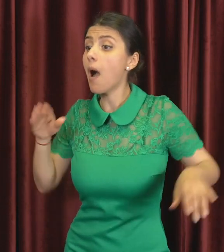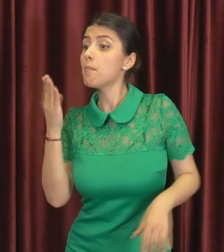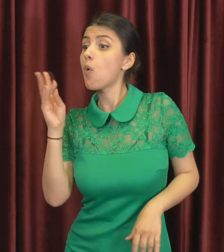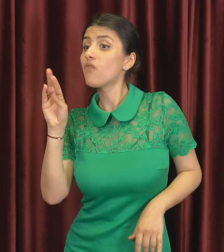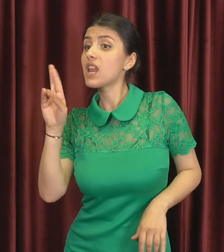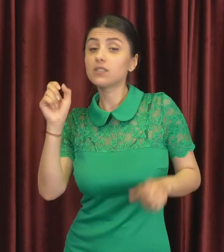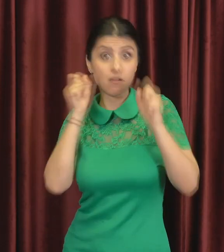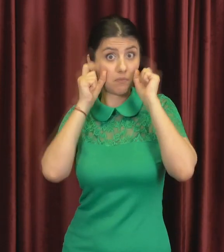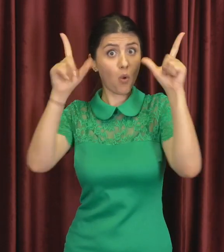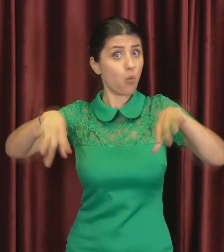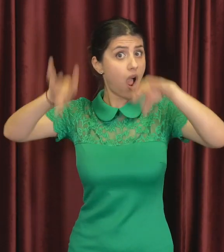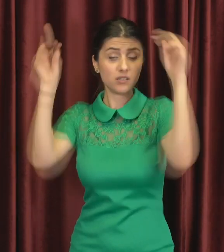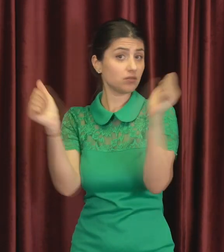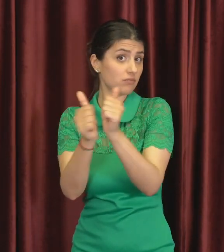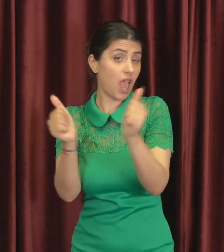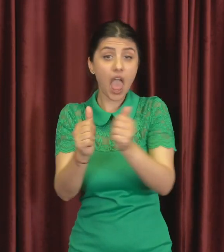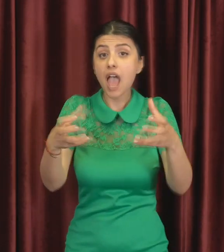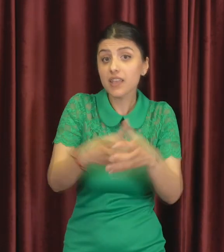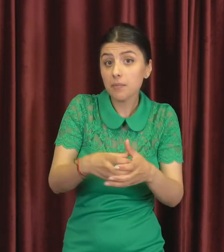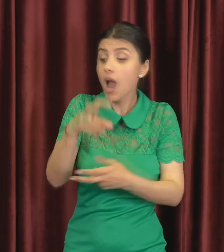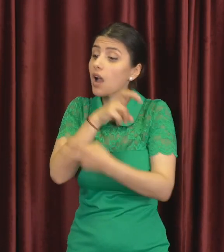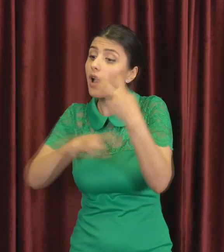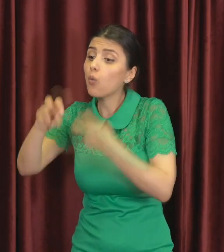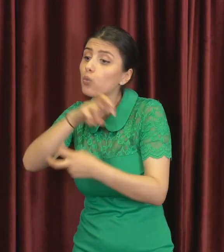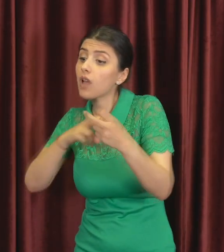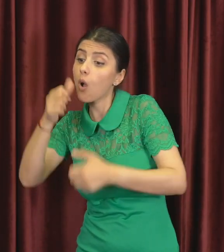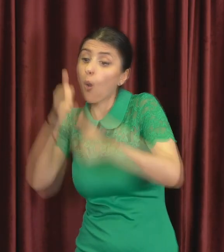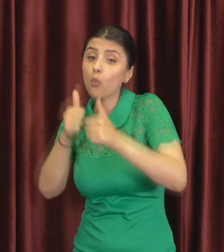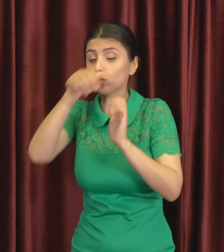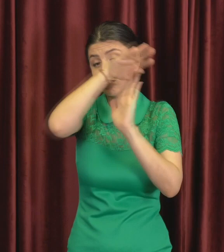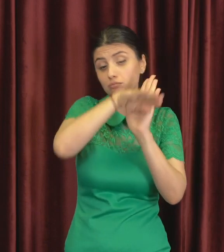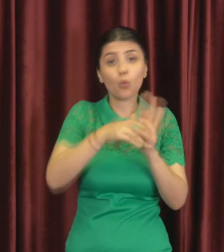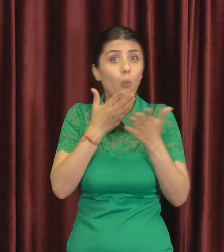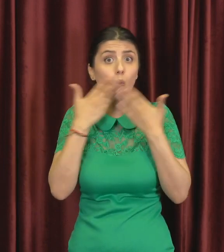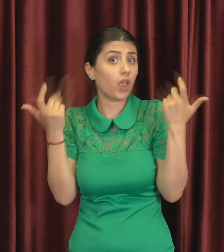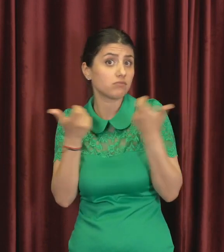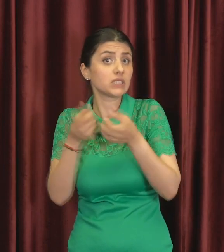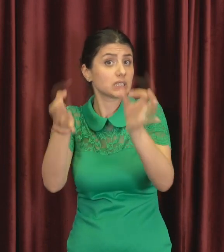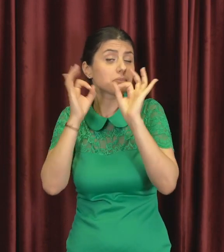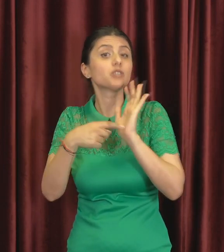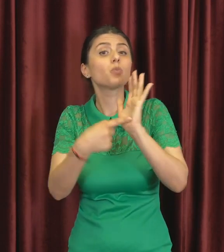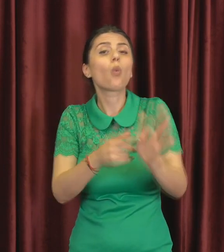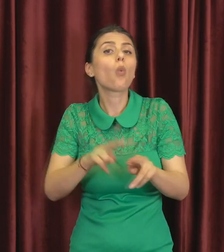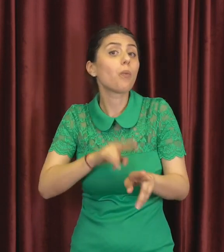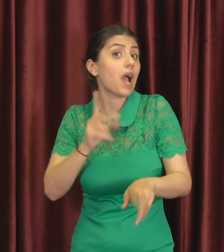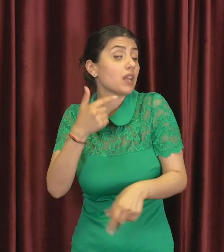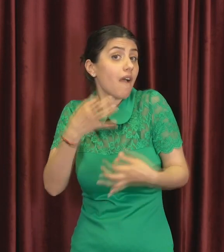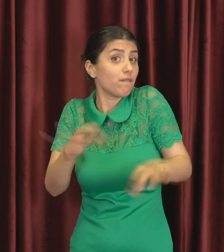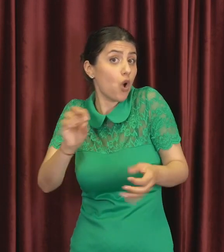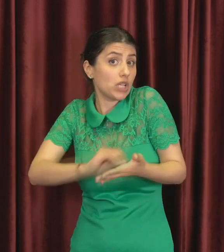găsise niciun partener de echipă, însă căută în regulamentul concursului și nu era nimic specificat cum că nu ai voie să te înscrii cu propria-ți